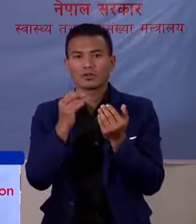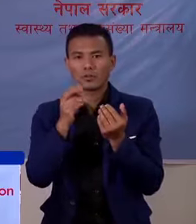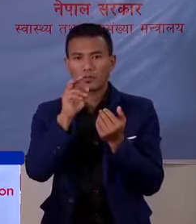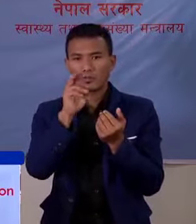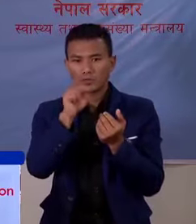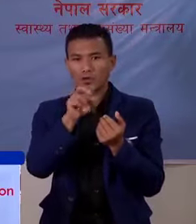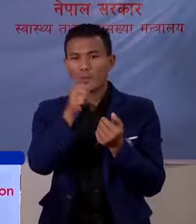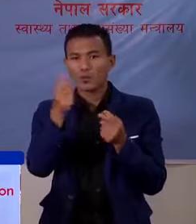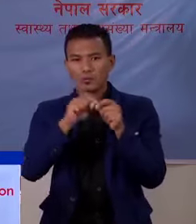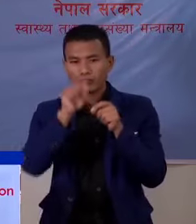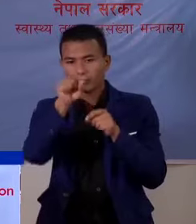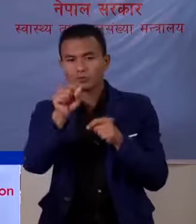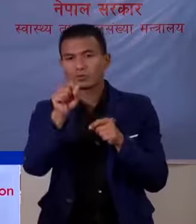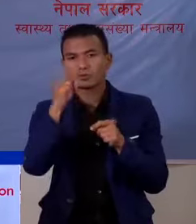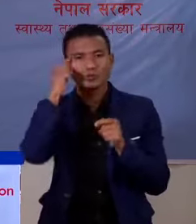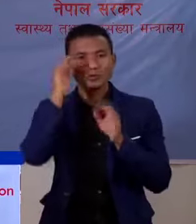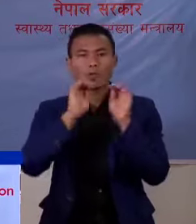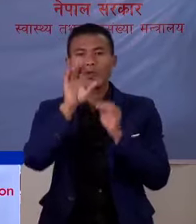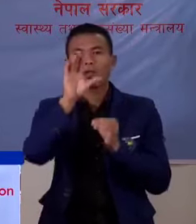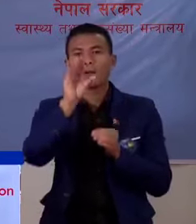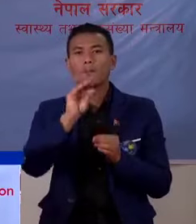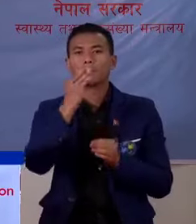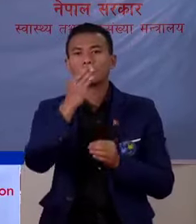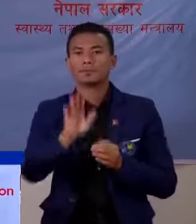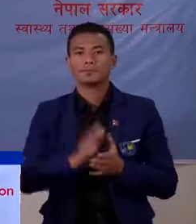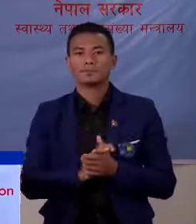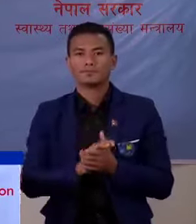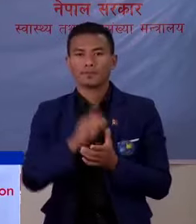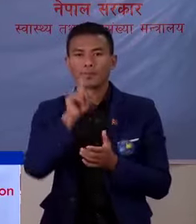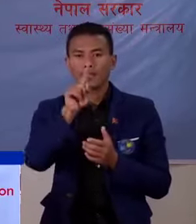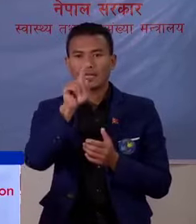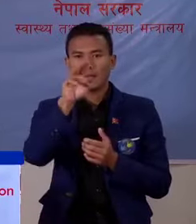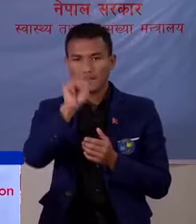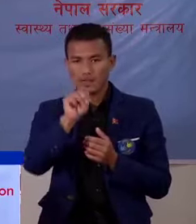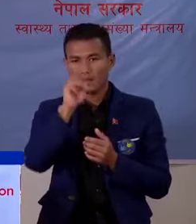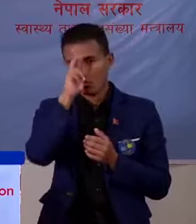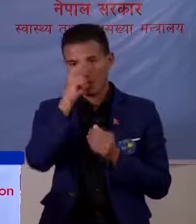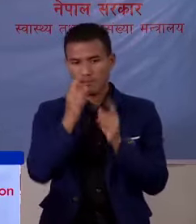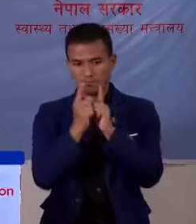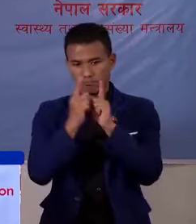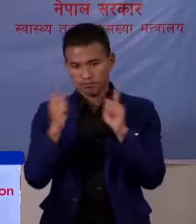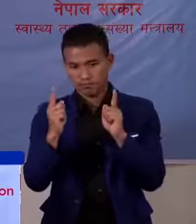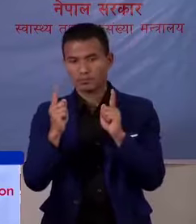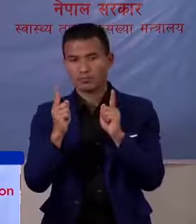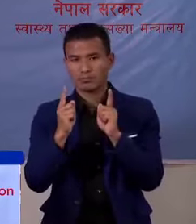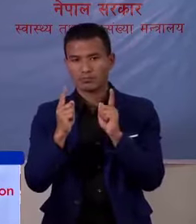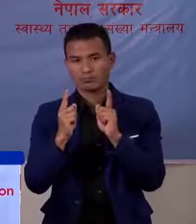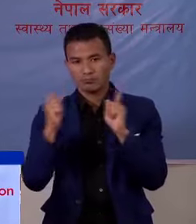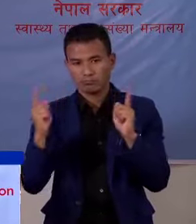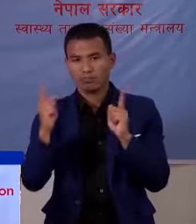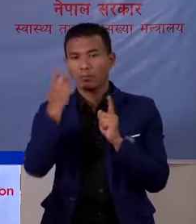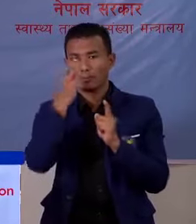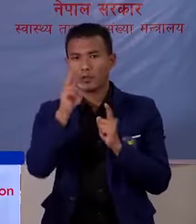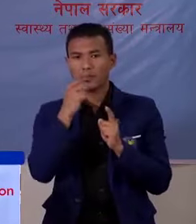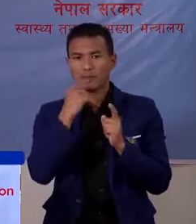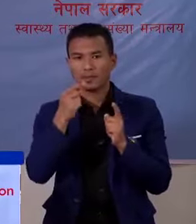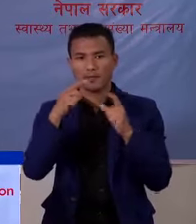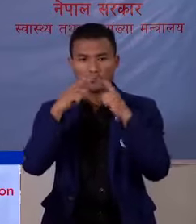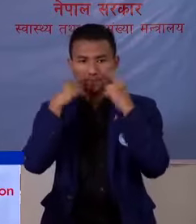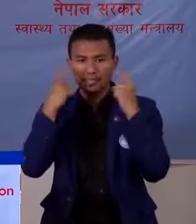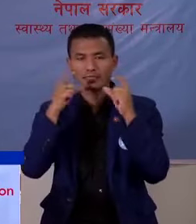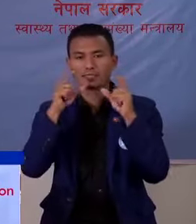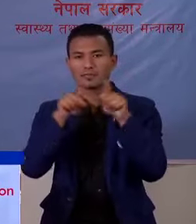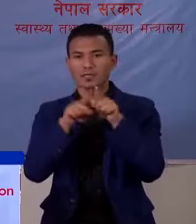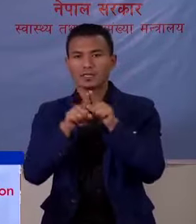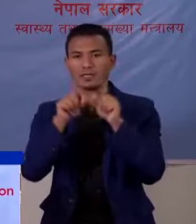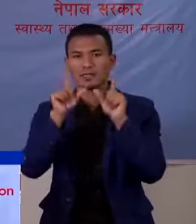बङ्ग्याउँदा अरूमा छिटा पर्ने सम्भावना पनि कम रहन्छ। एक मिटर वा सोभन्दा बढी पर बसेमा सर्जिकल मास्कको